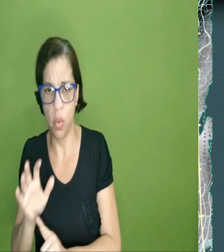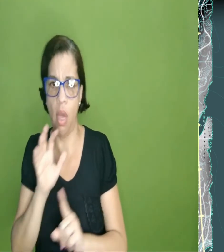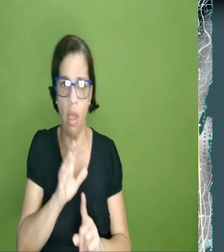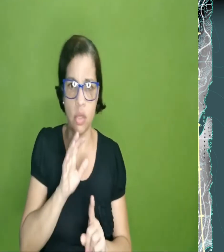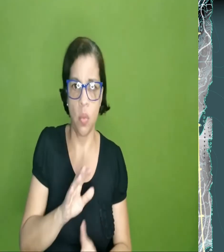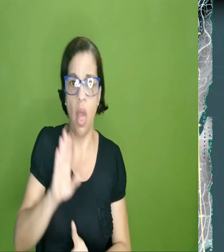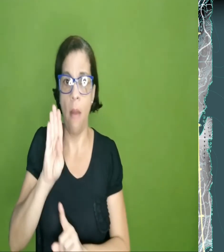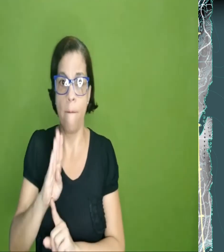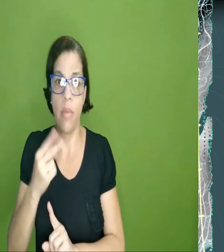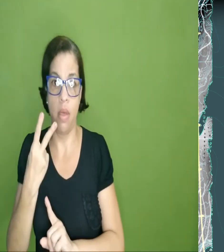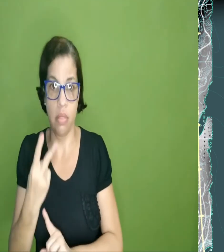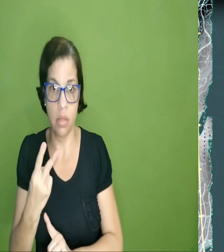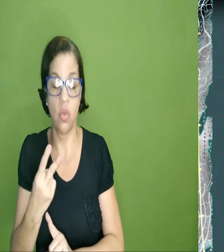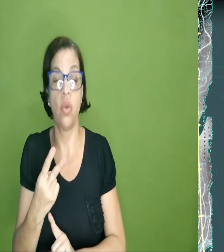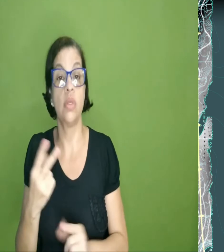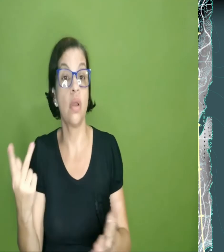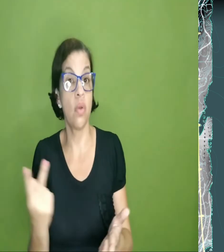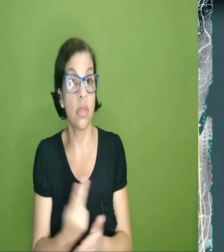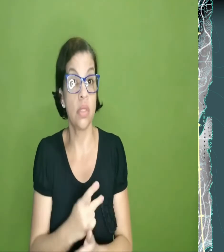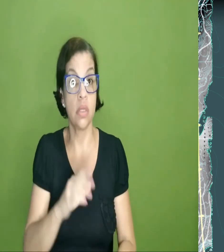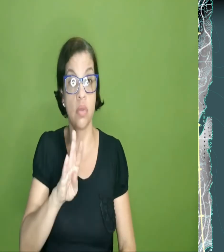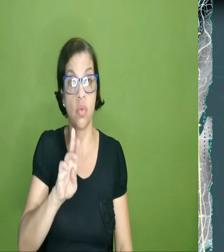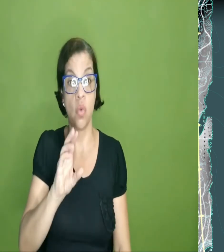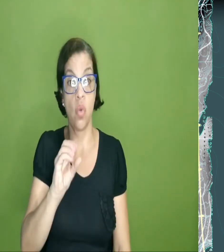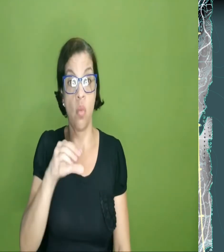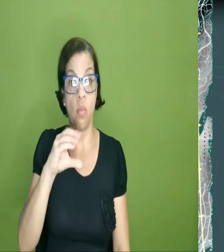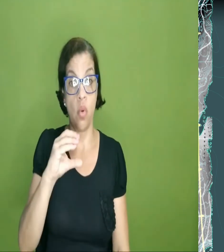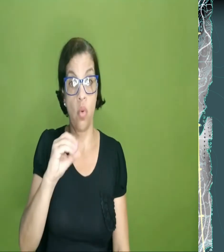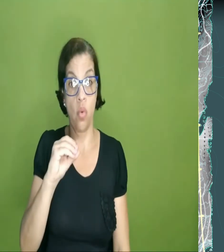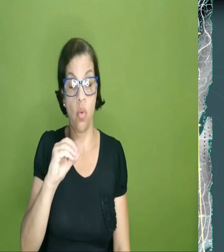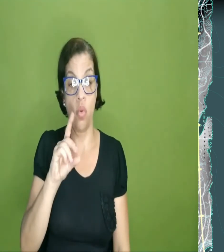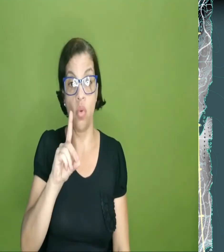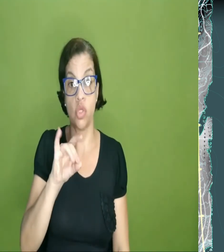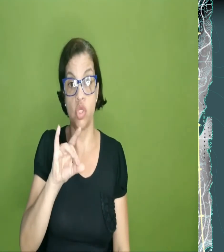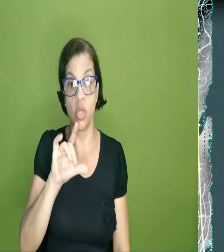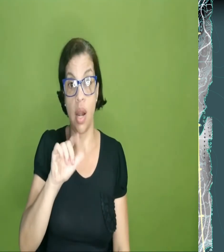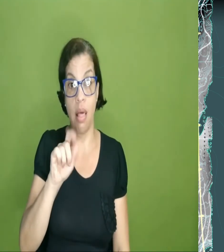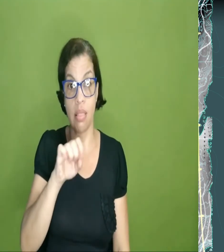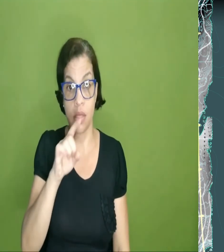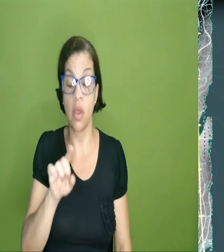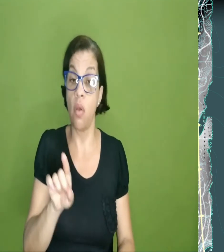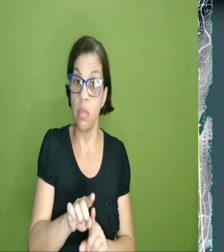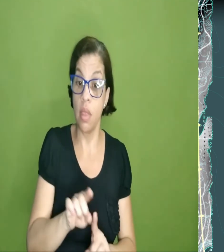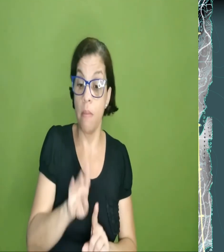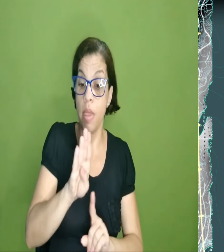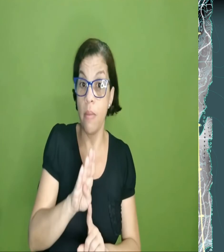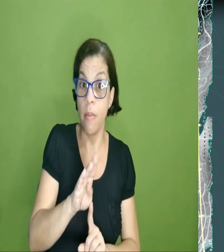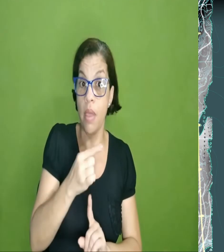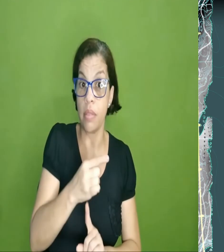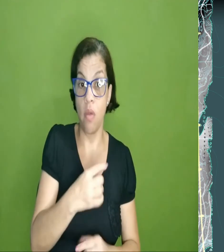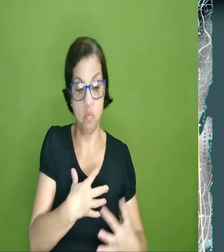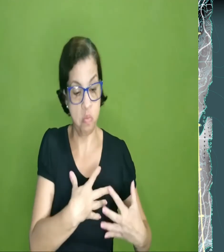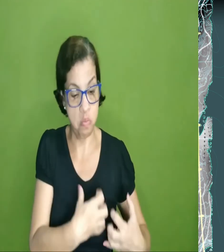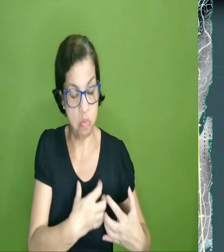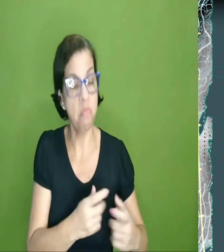beta-2 pulmonares, causando broncodilatação, mas também estimulam receptores beta-1 cardíacos, o que